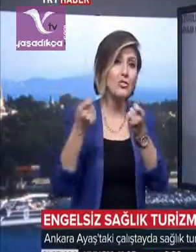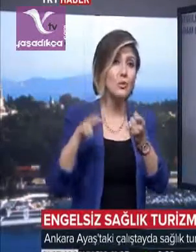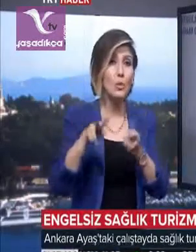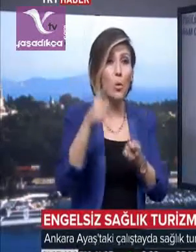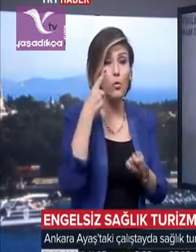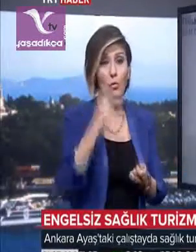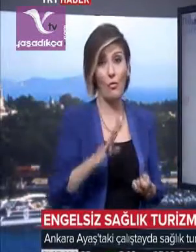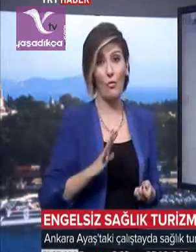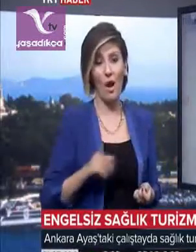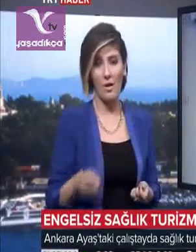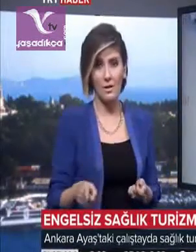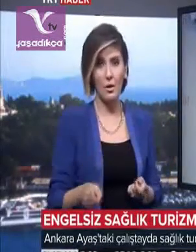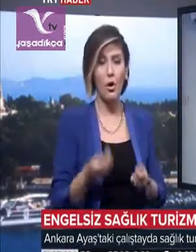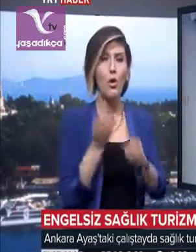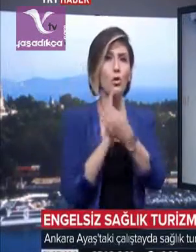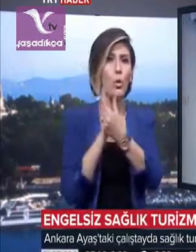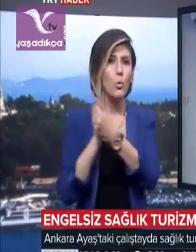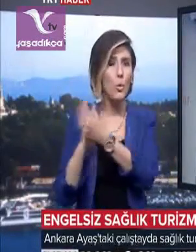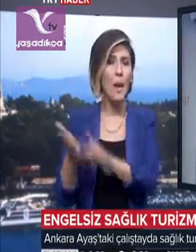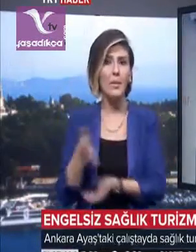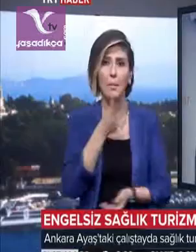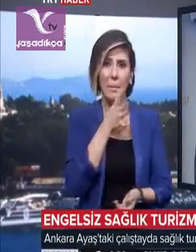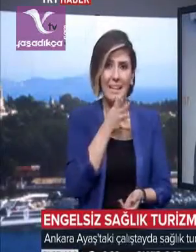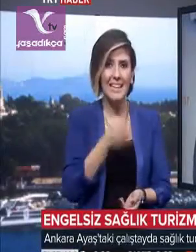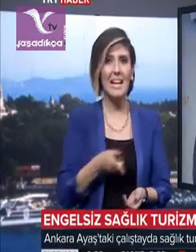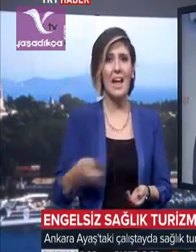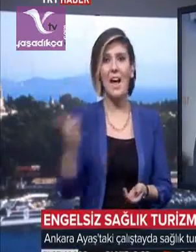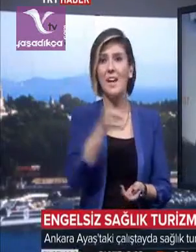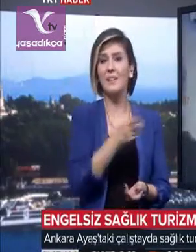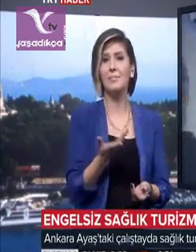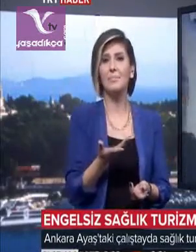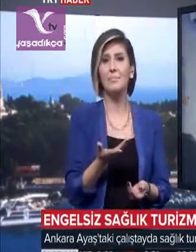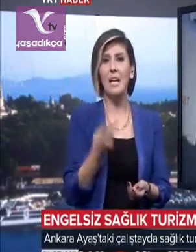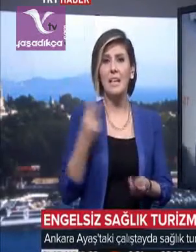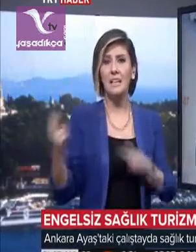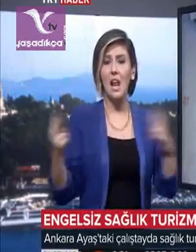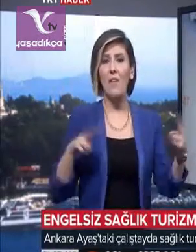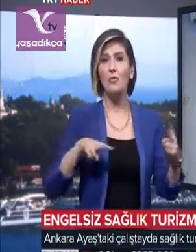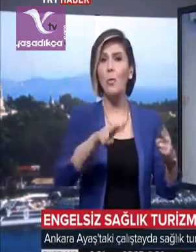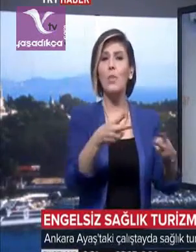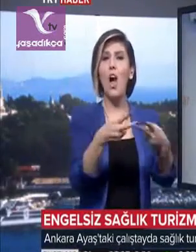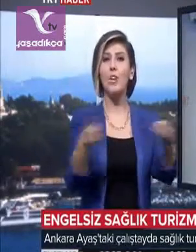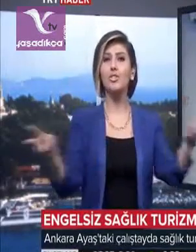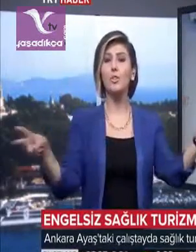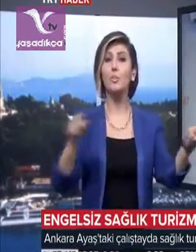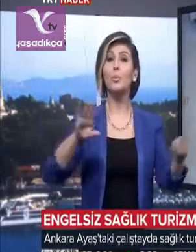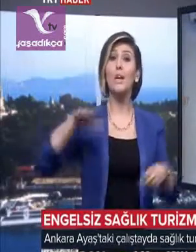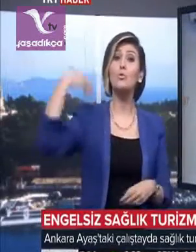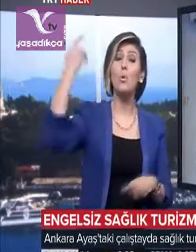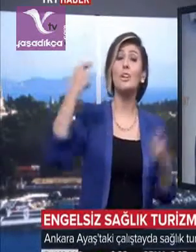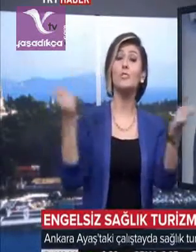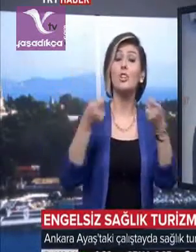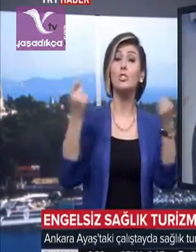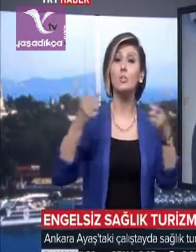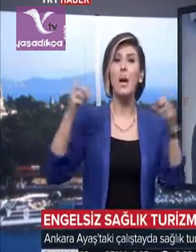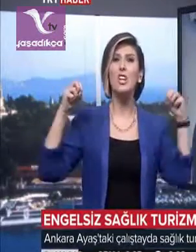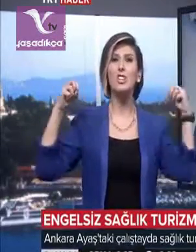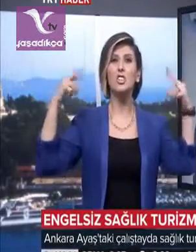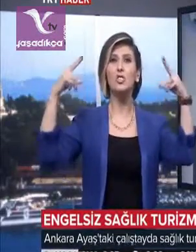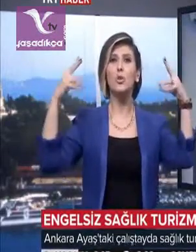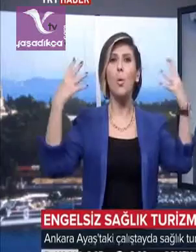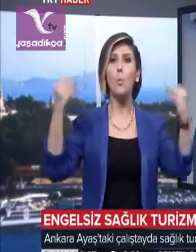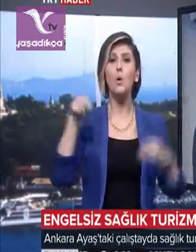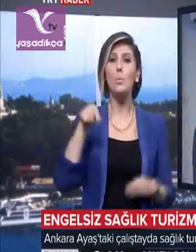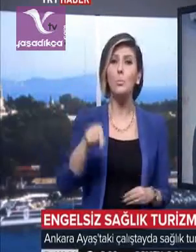yol gösterecek. Döküman ve bilgiler tarafların yolunu aydınlatacak ve bundan sonraki çalışmalara ışık tutacaktır.